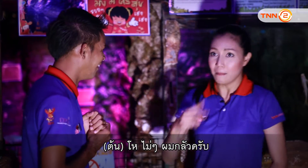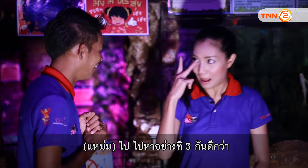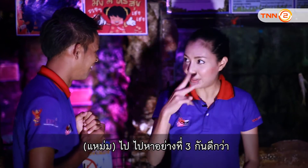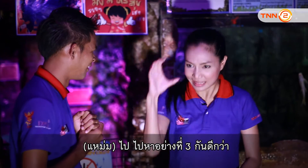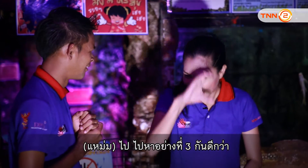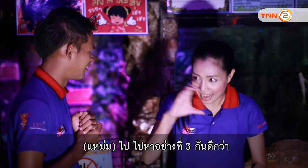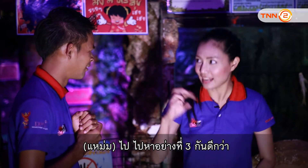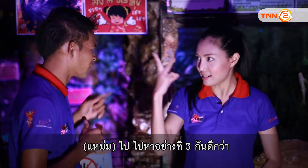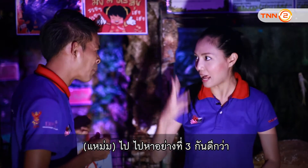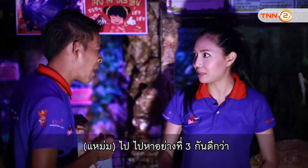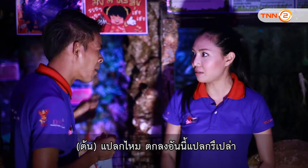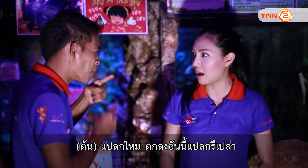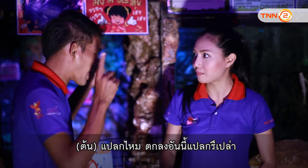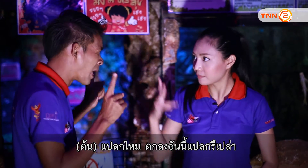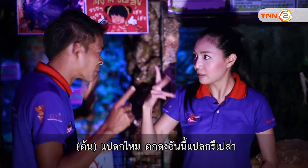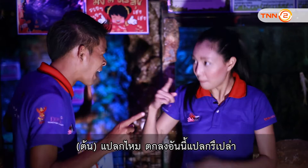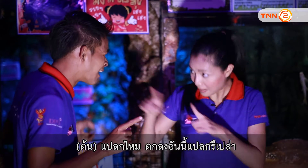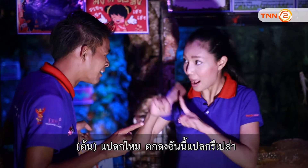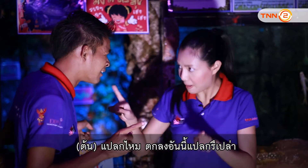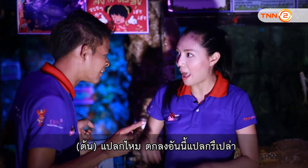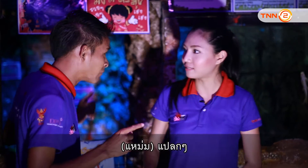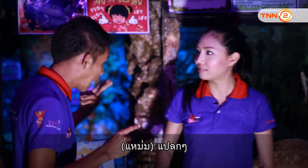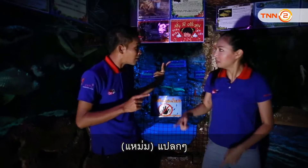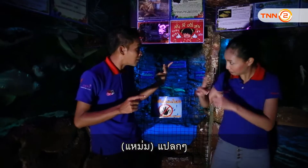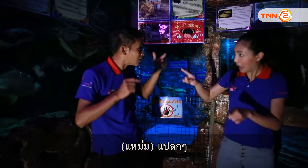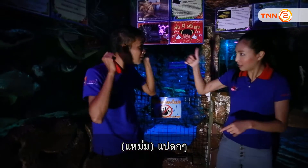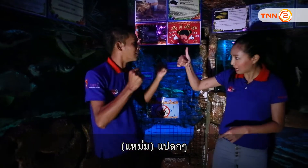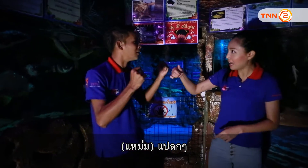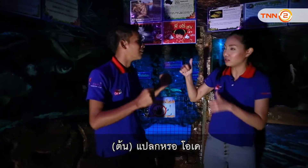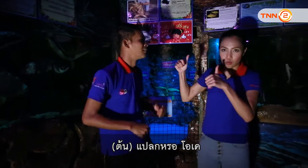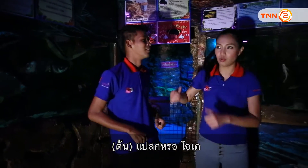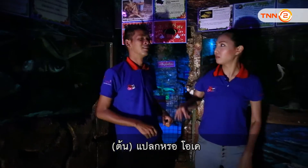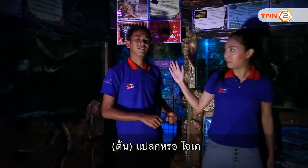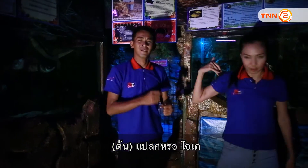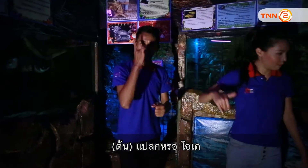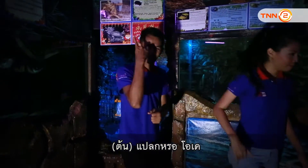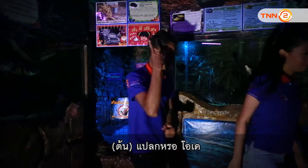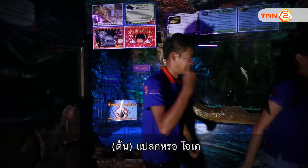ครับ หาอย่างที่3กันดีกว ่าแปลกไหมแปลกตกลงอันนี้แปลกหรือเปล่า แปลกใช ่แปลกเหรอโอเค